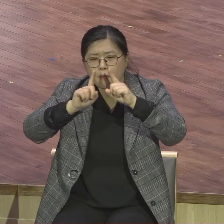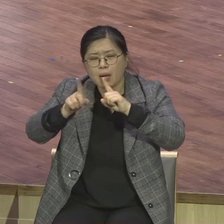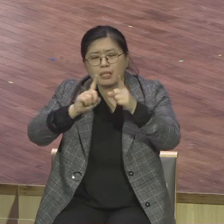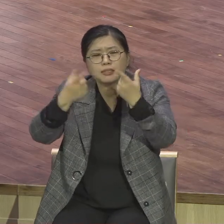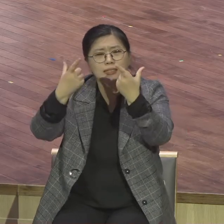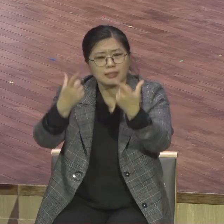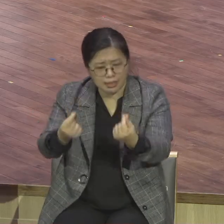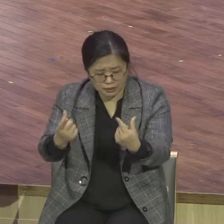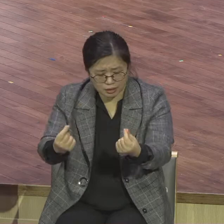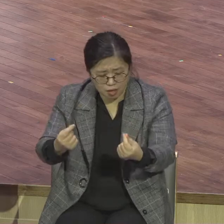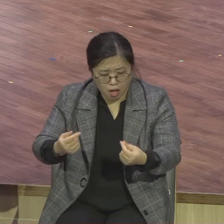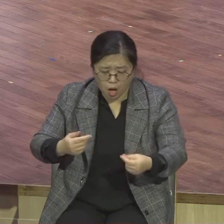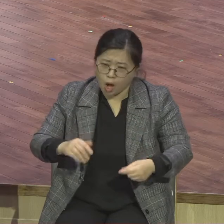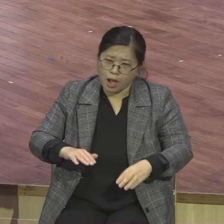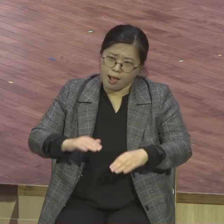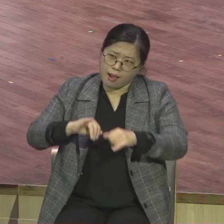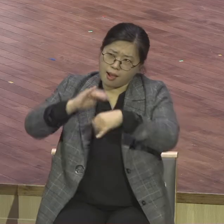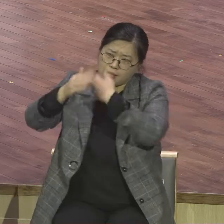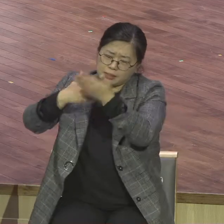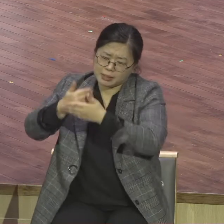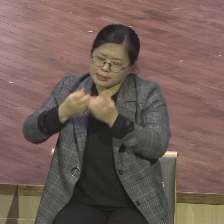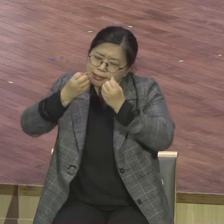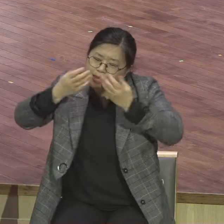2020년 한 달 남았어요.